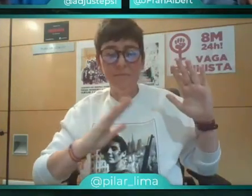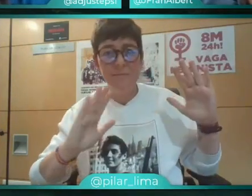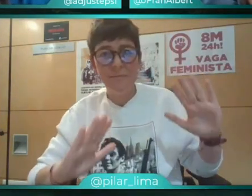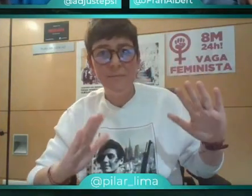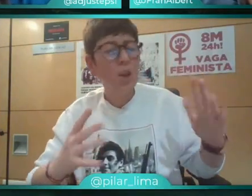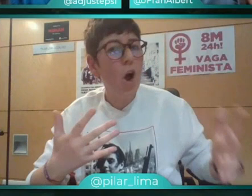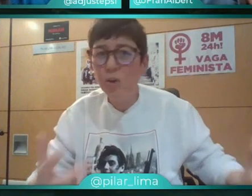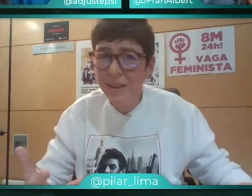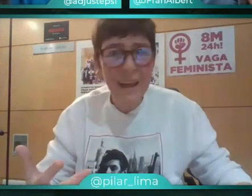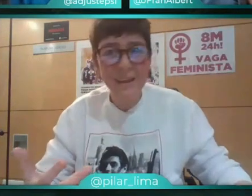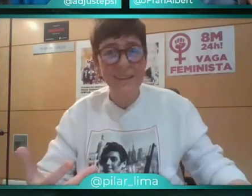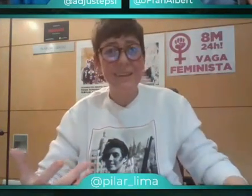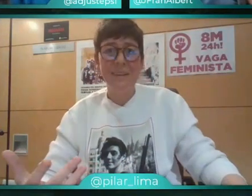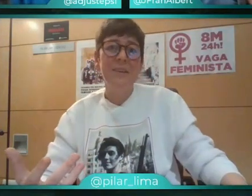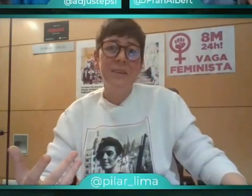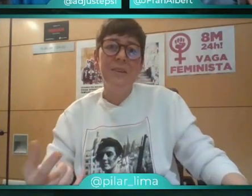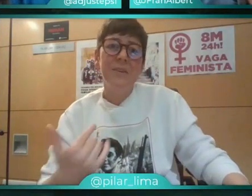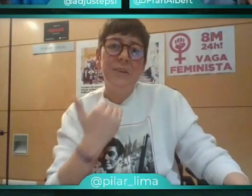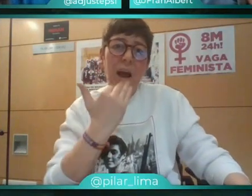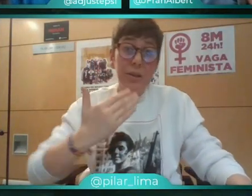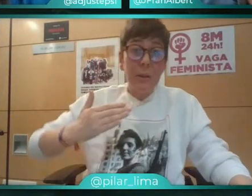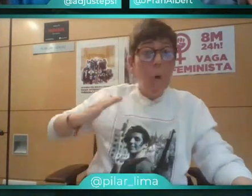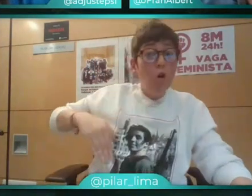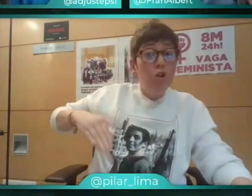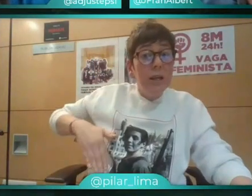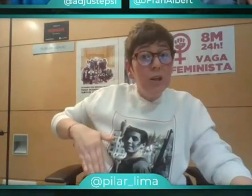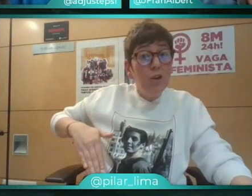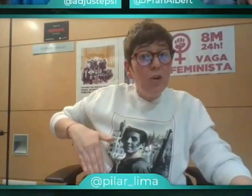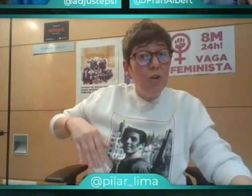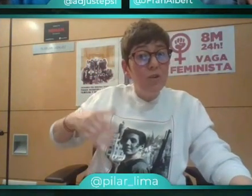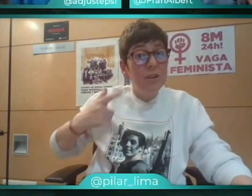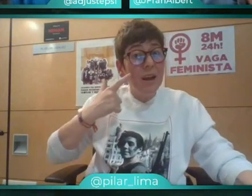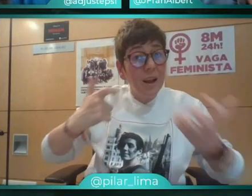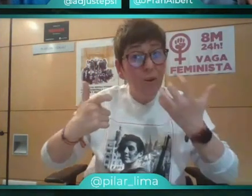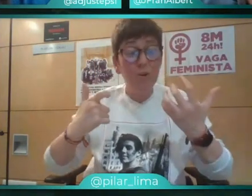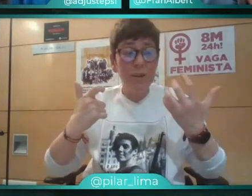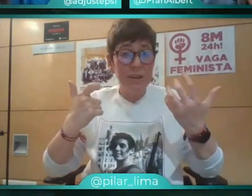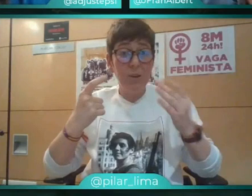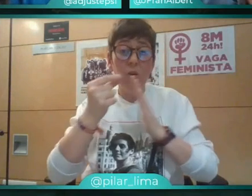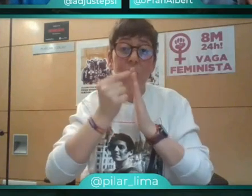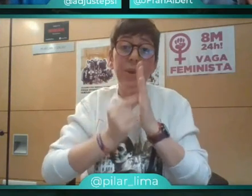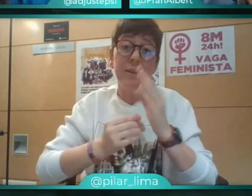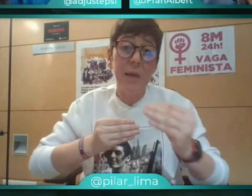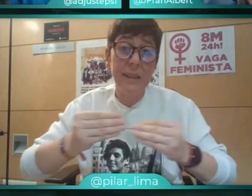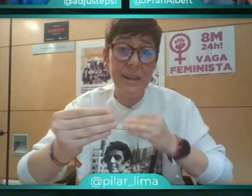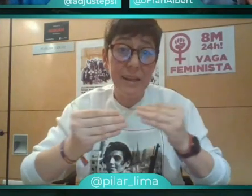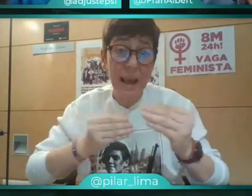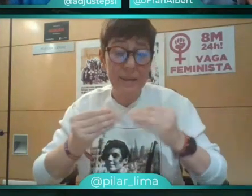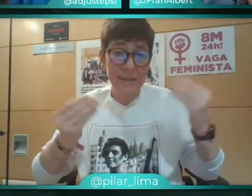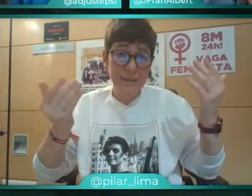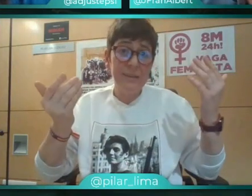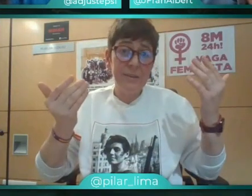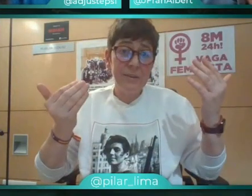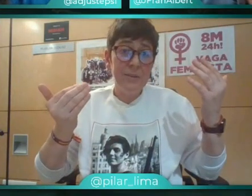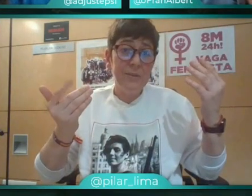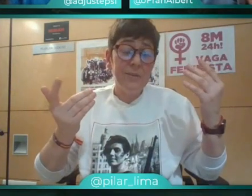a lo mejor podríamos bloquear algo no sé Claro se tiene que notar en el bolsillo